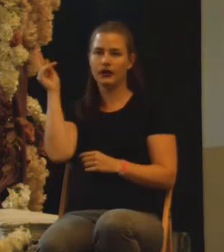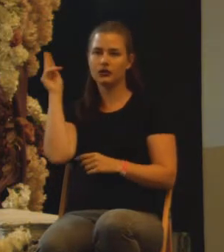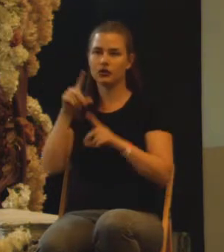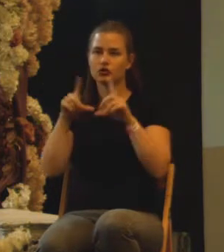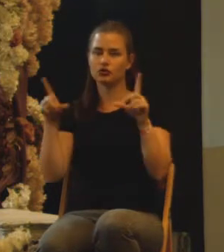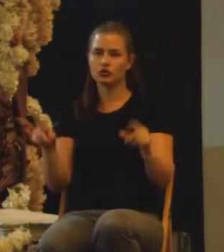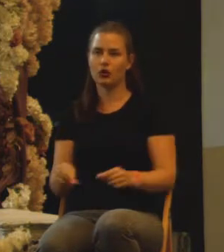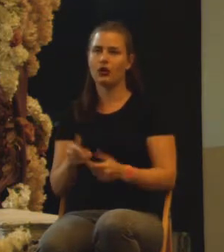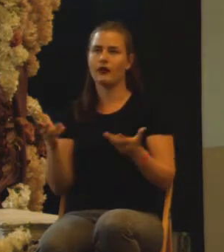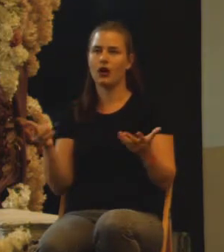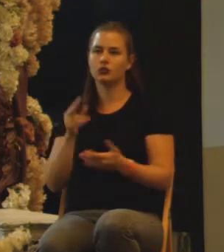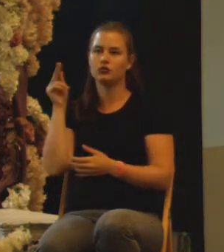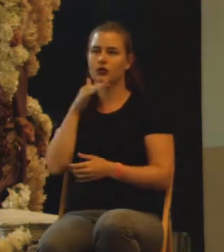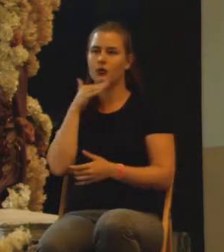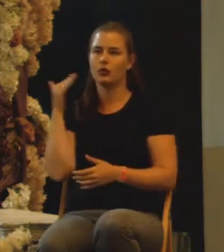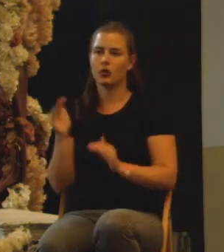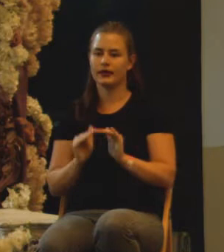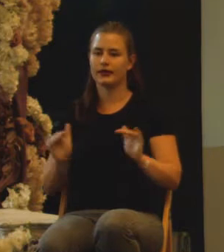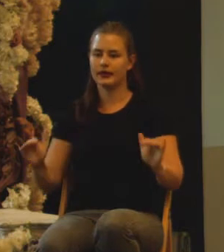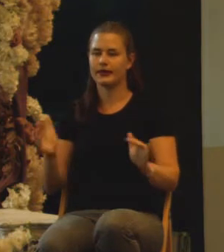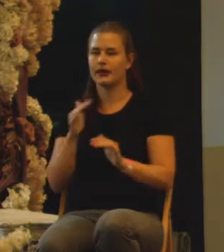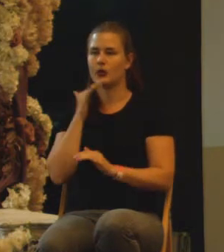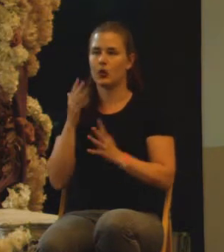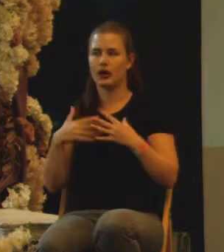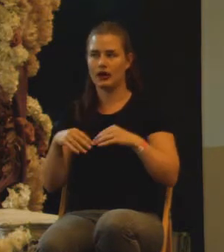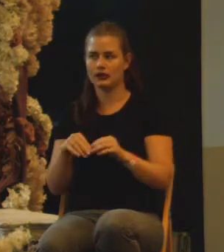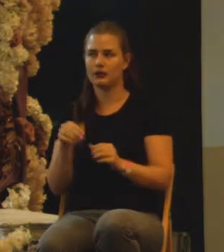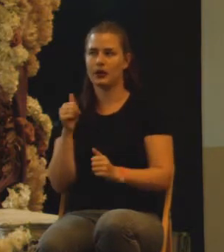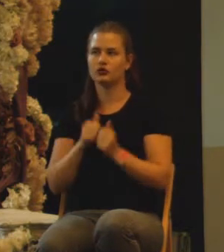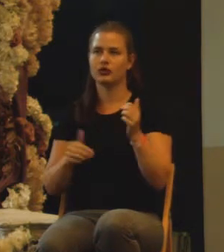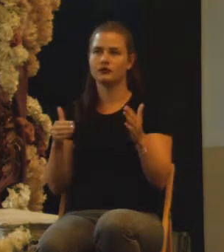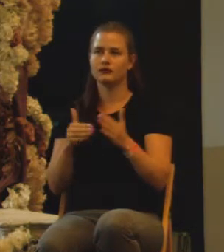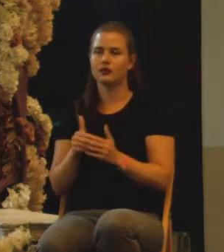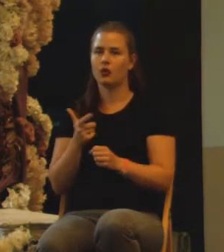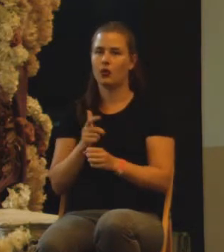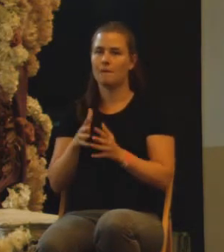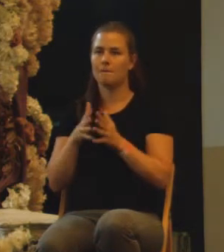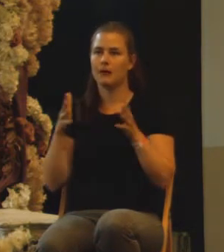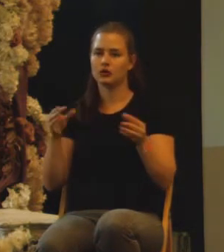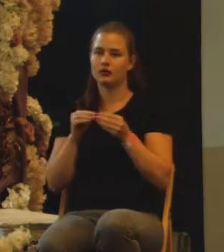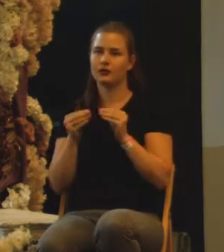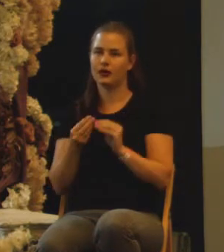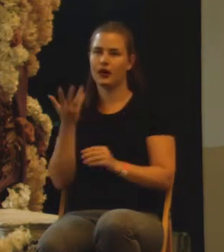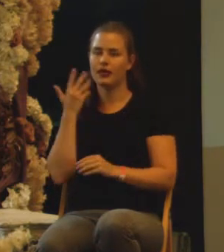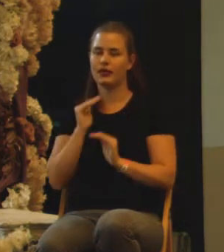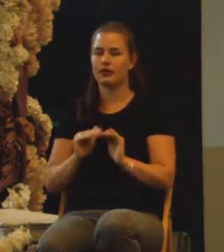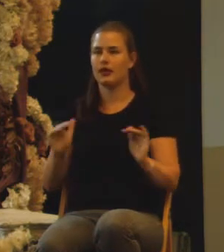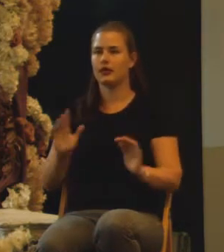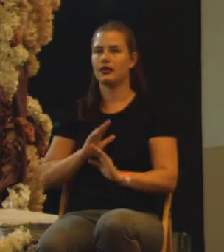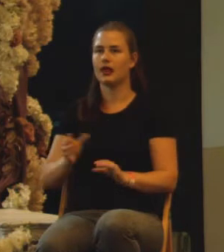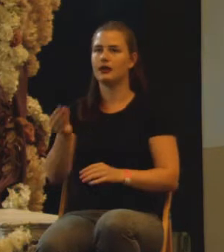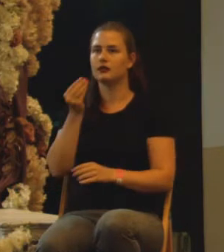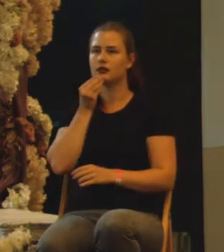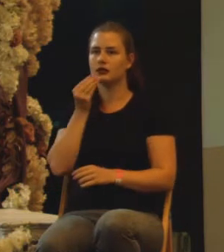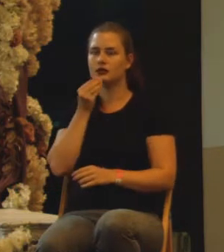в которой учатся много детей, много семей, и очень часто я сталкиваюсь с очень большой проблемой, когда дети не едят.